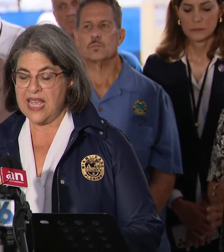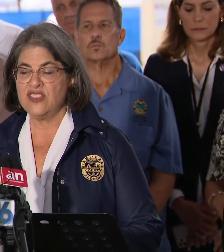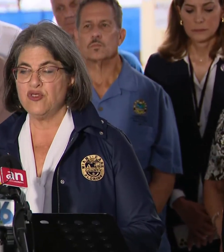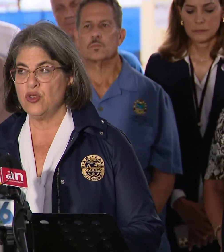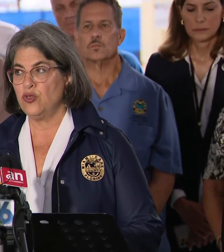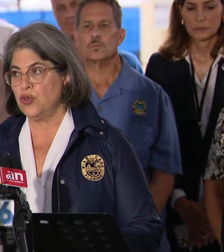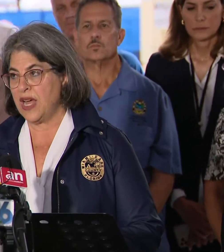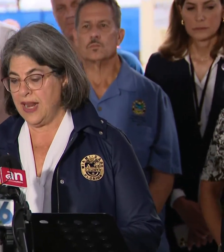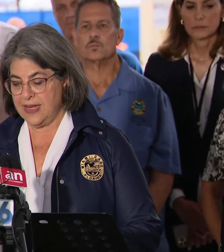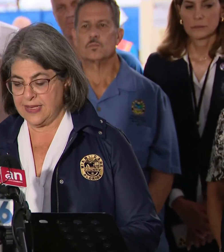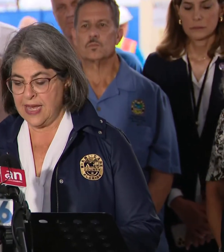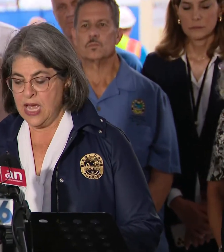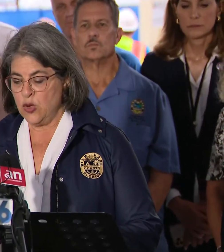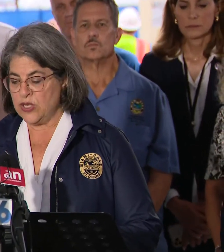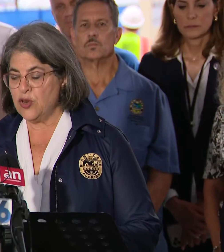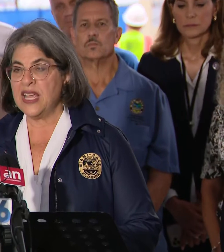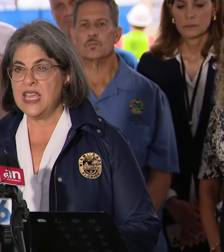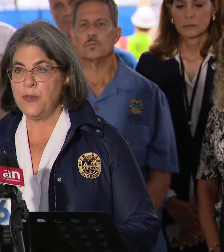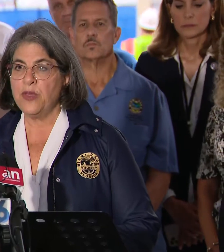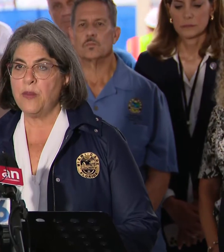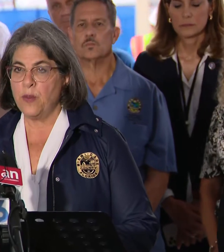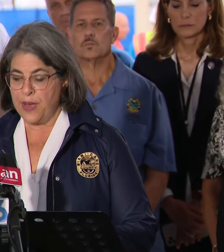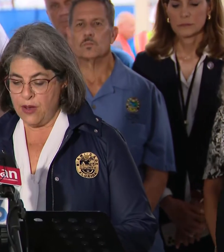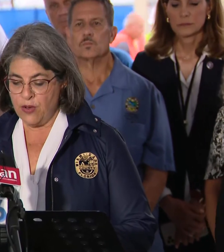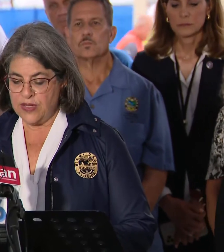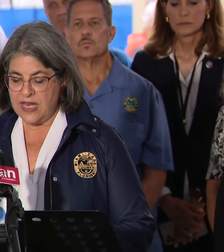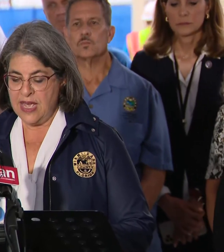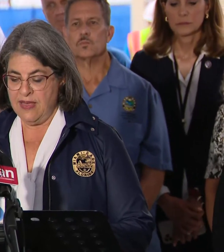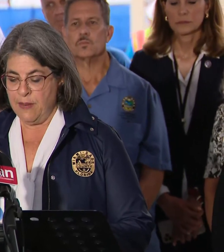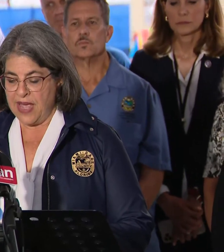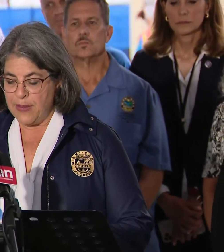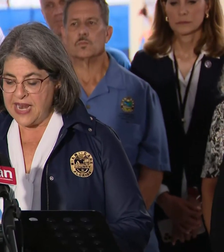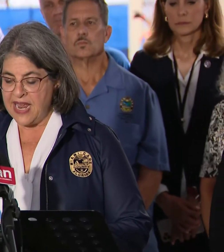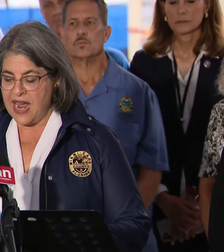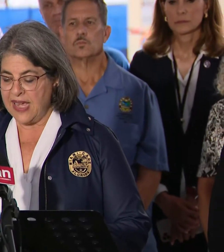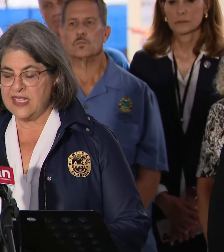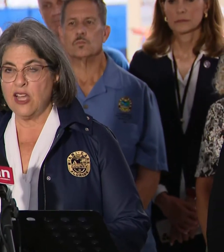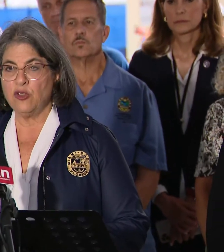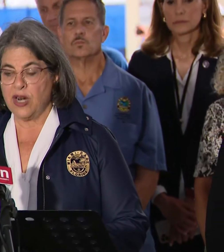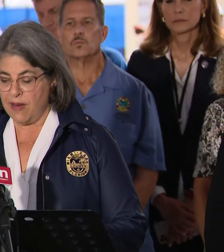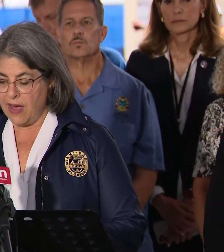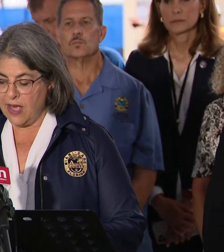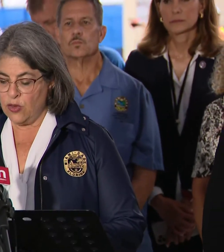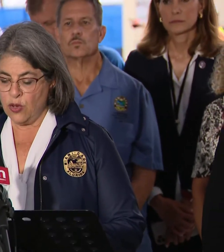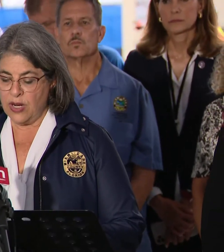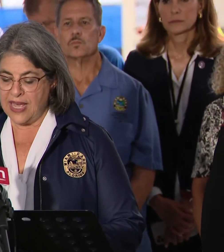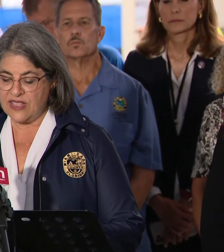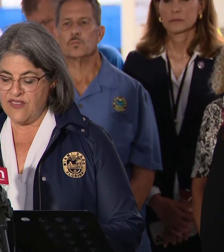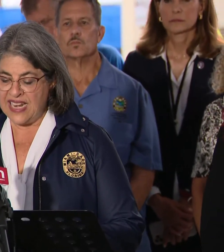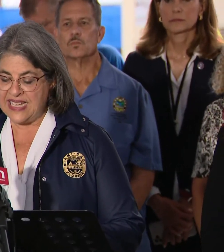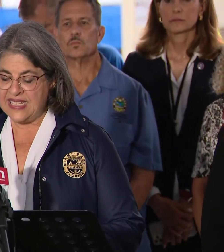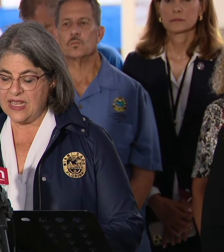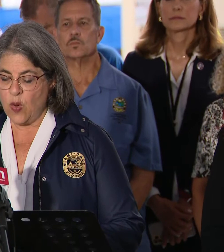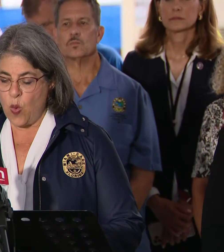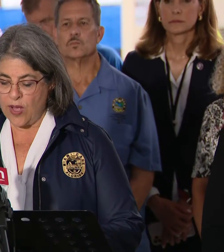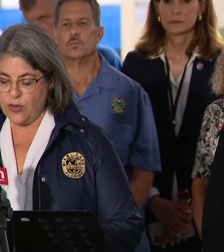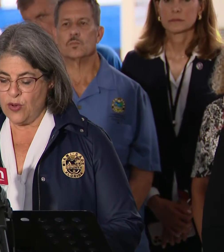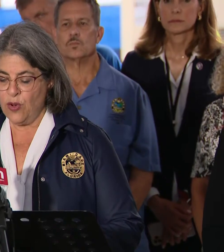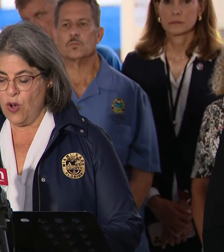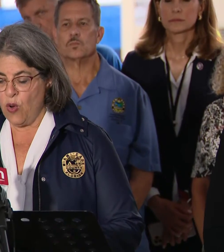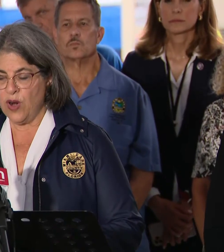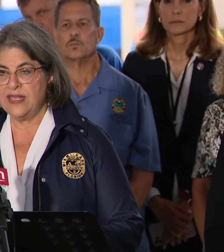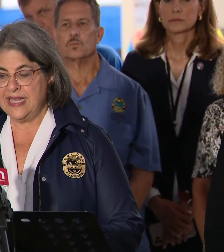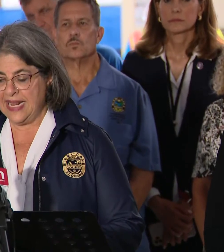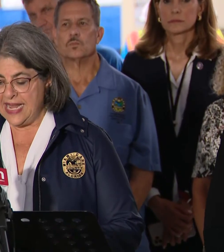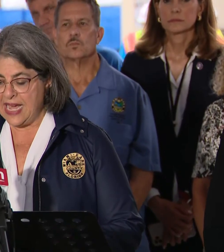ingenieros estructurales. Nuestro equipo de bomberos de Miami-Dade ha estado trabajando las